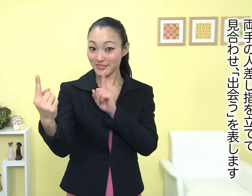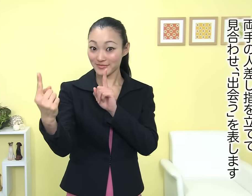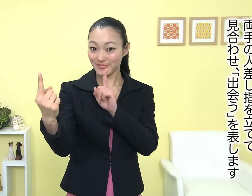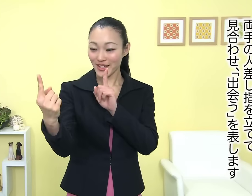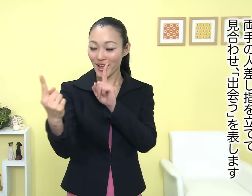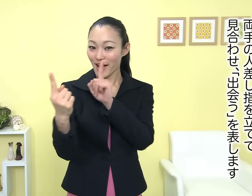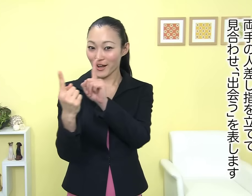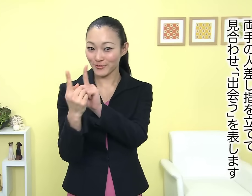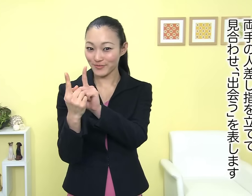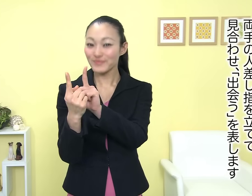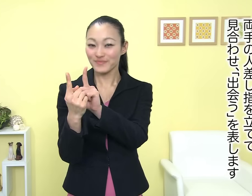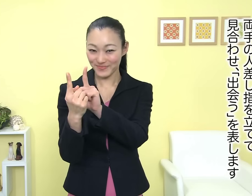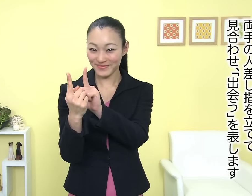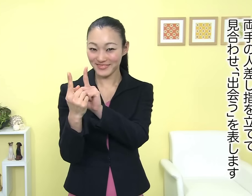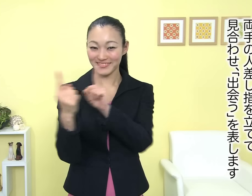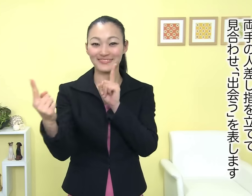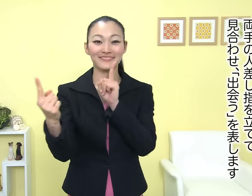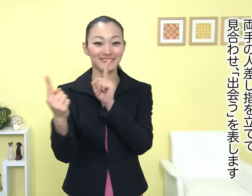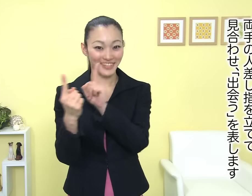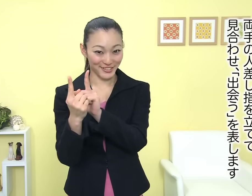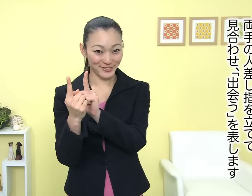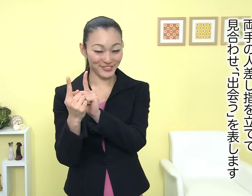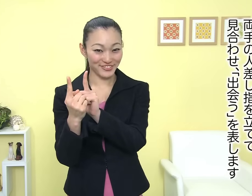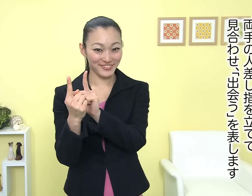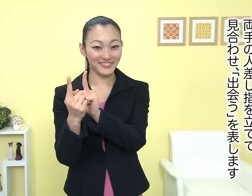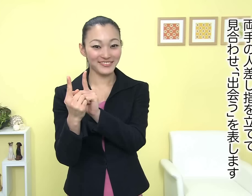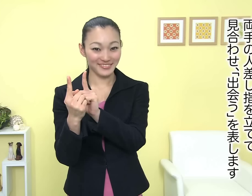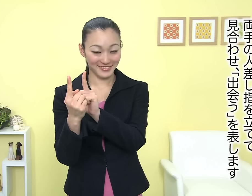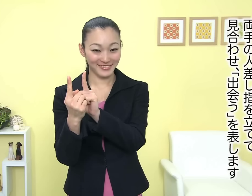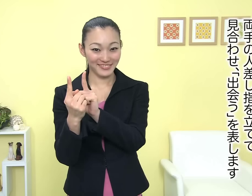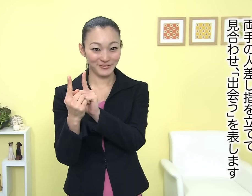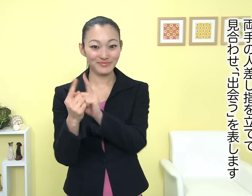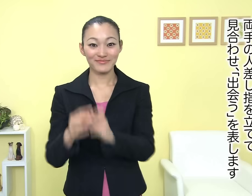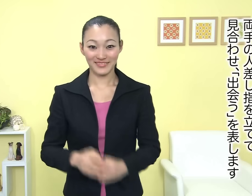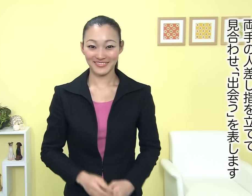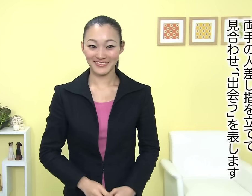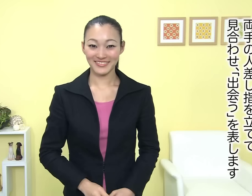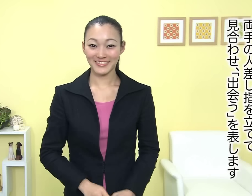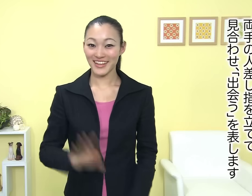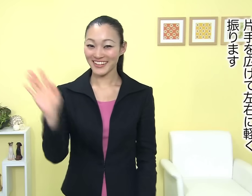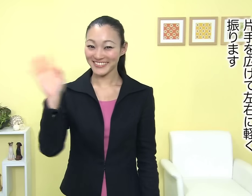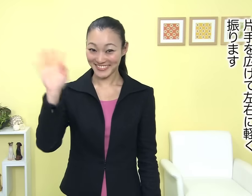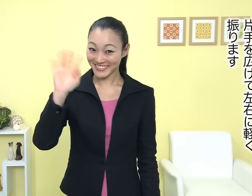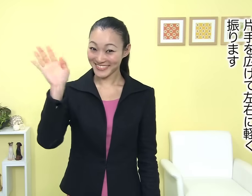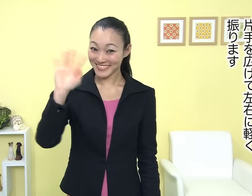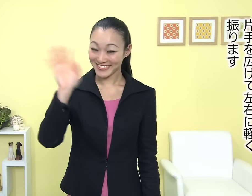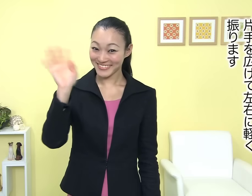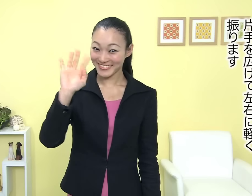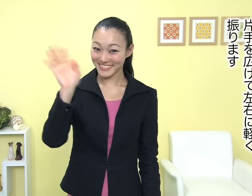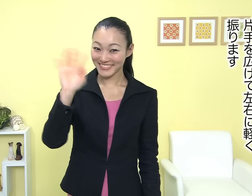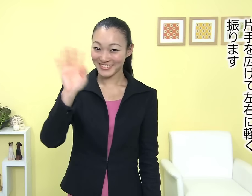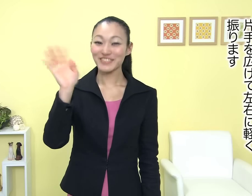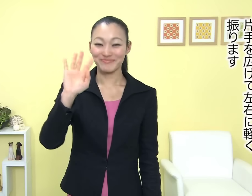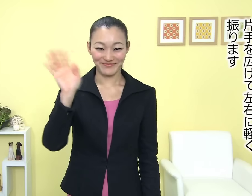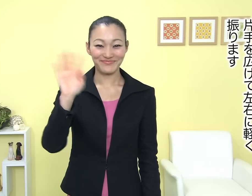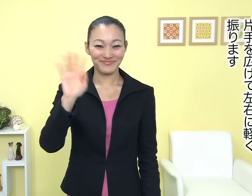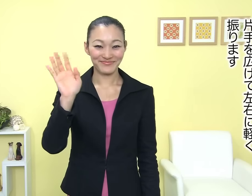両手の人差し指を立てて見合わせ、出会うを表します。片手を広げて左右に軽く振ります